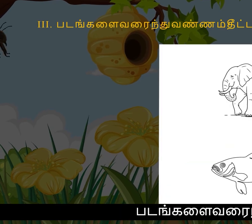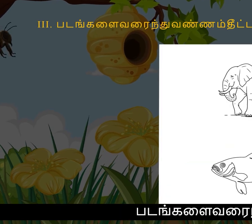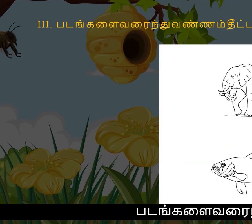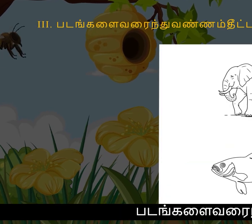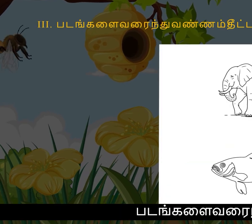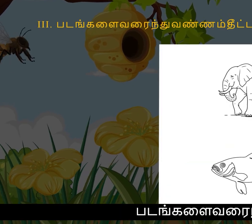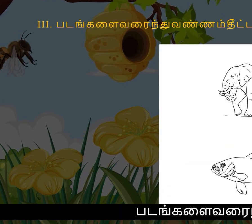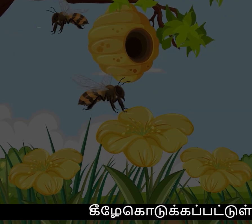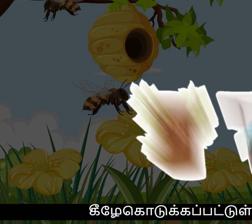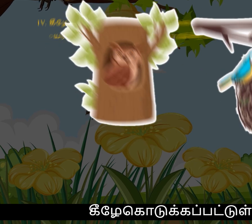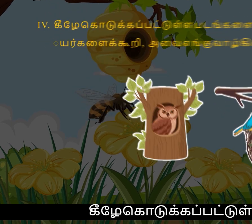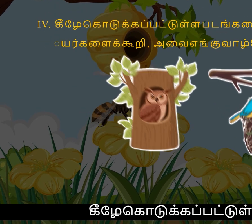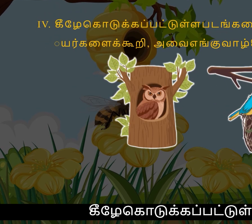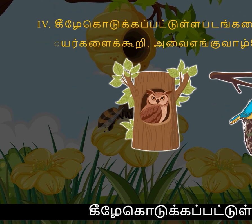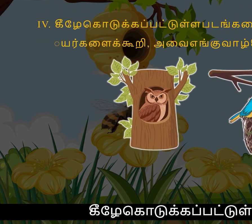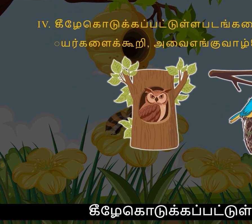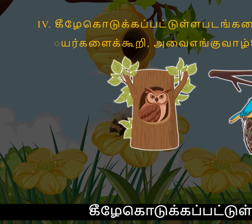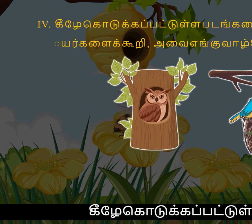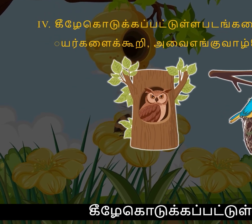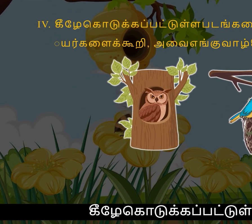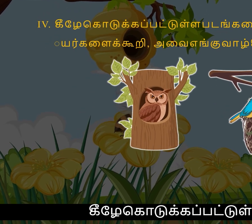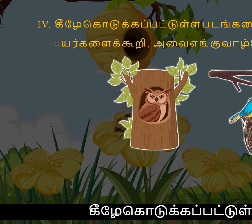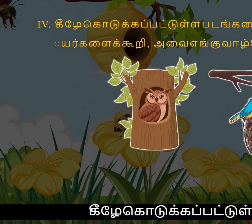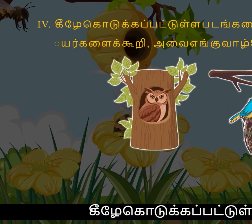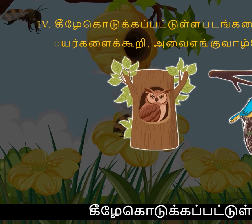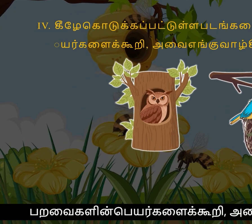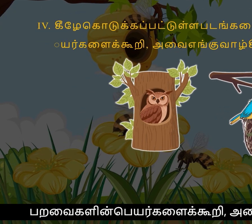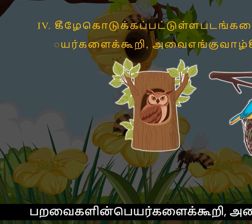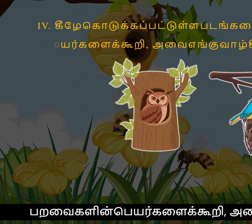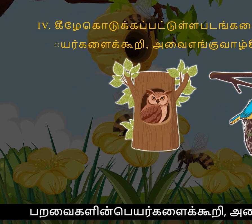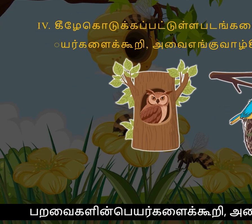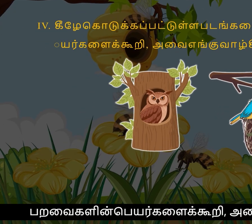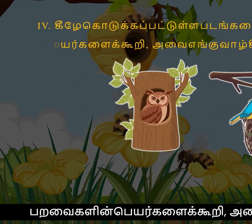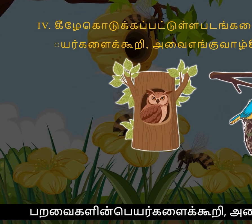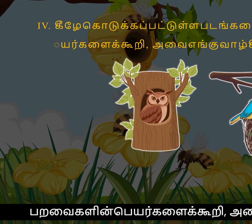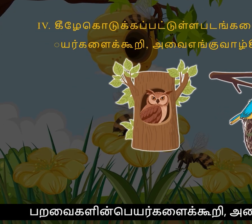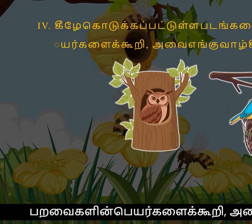வண்ணம் தீட்டவும். கீழே கொடுக்கப்பட்டுள்ள படங்களை கவனியுங்கள். பறவைகளின் பெயர்களை கூறி